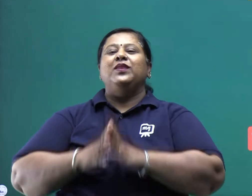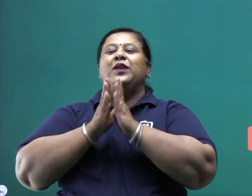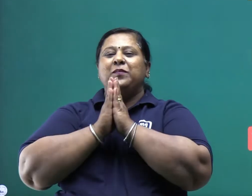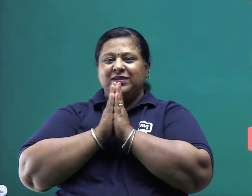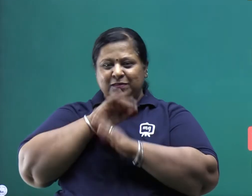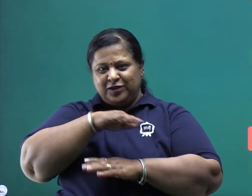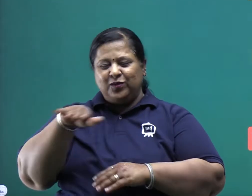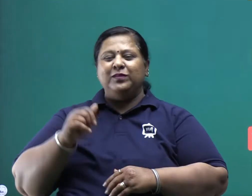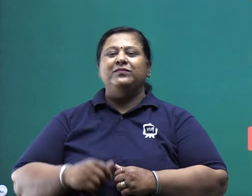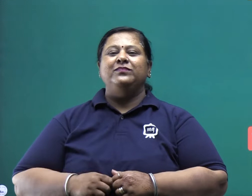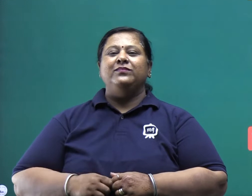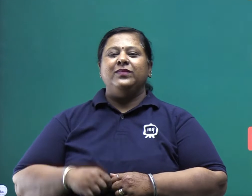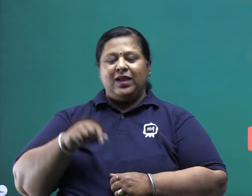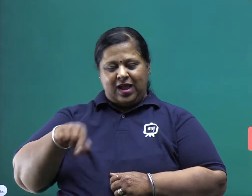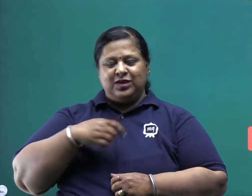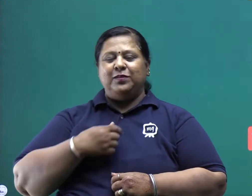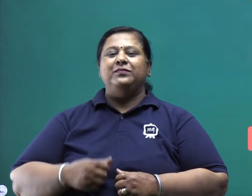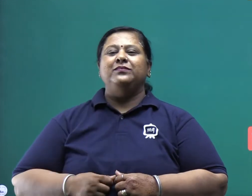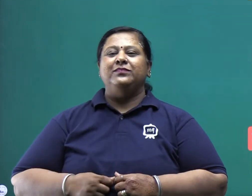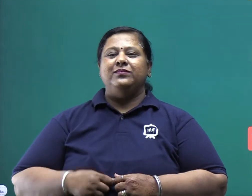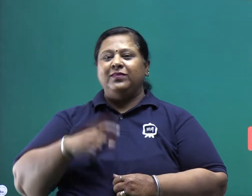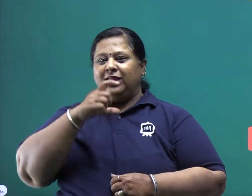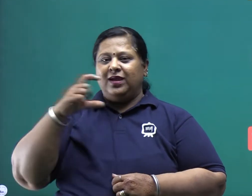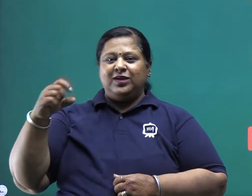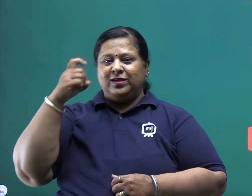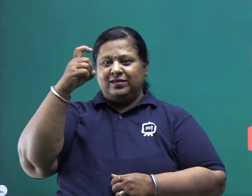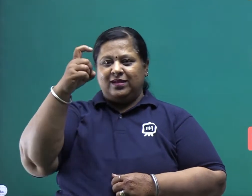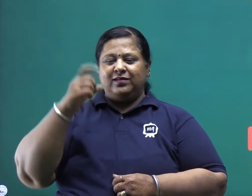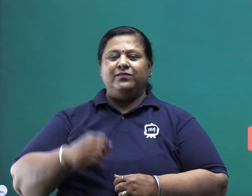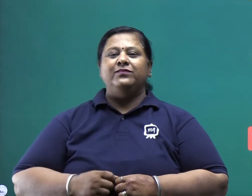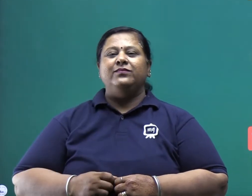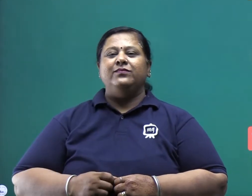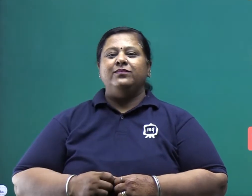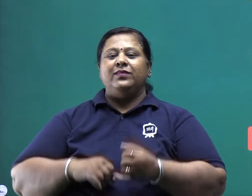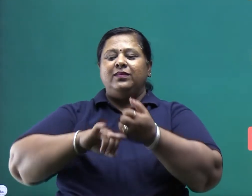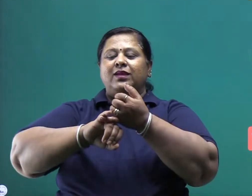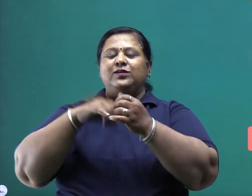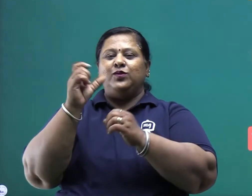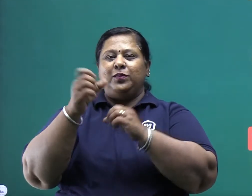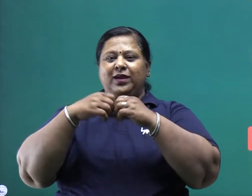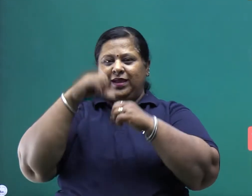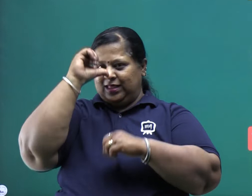नमस्ते बच्चों, आज हम कक्षा 7 विषय हिंदी